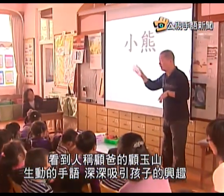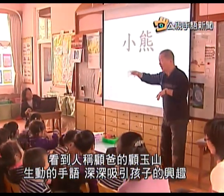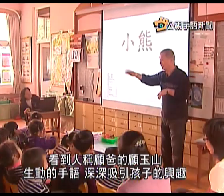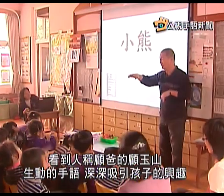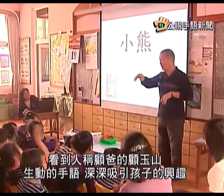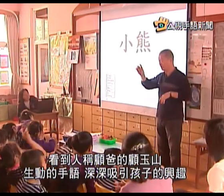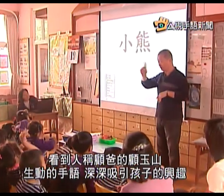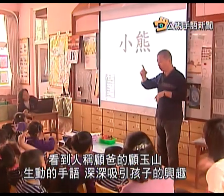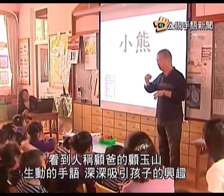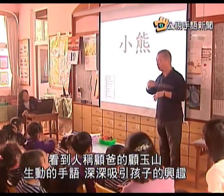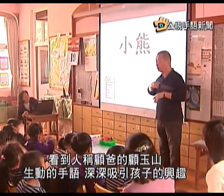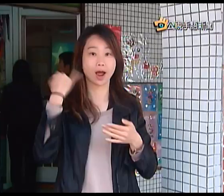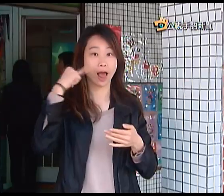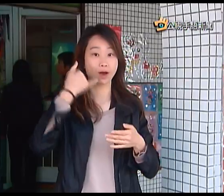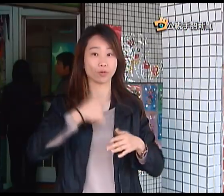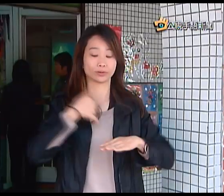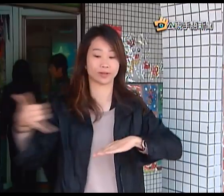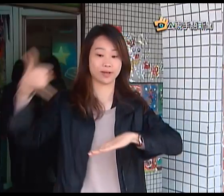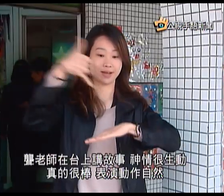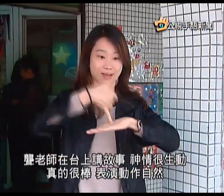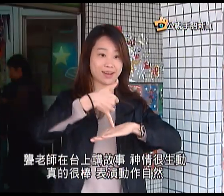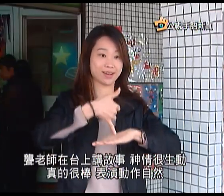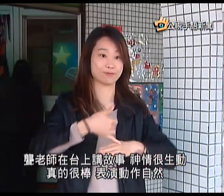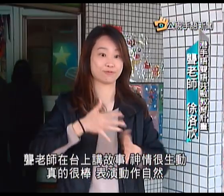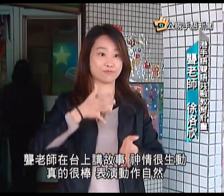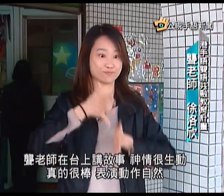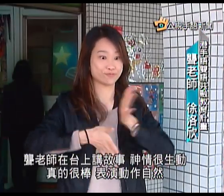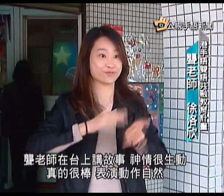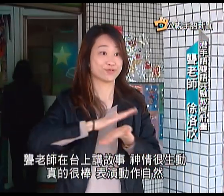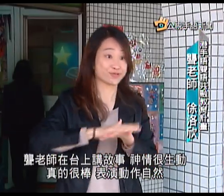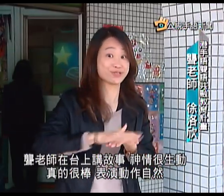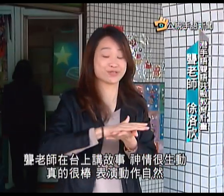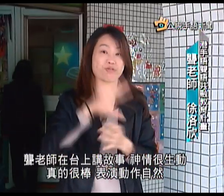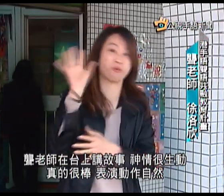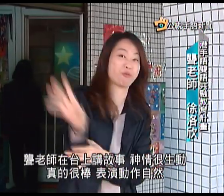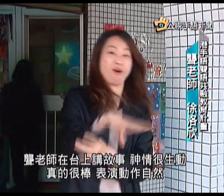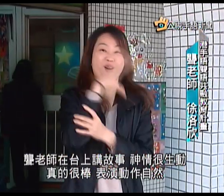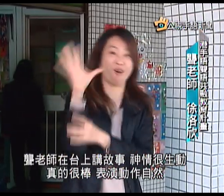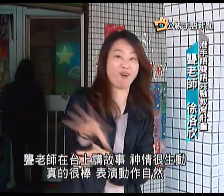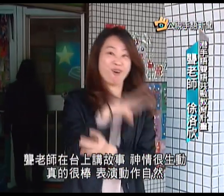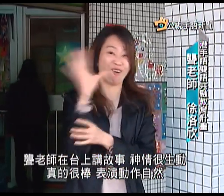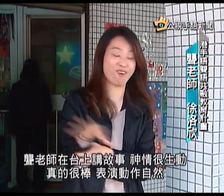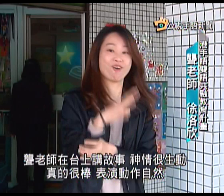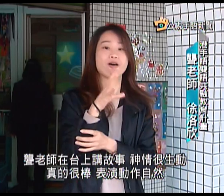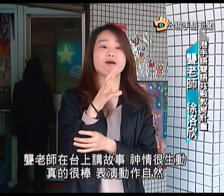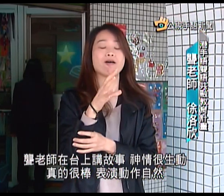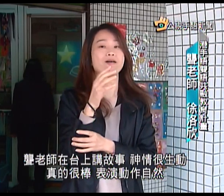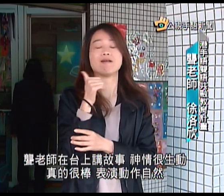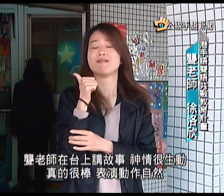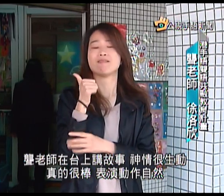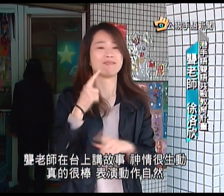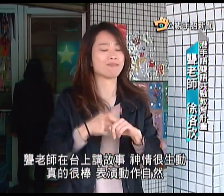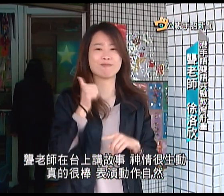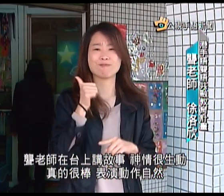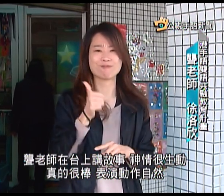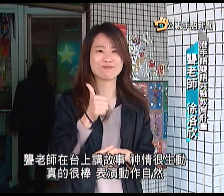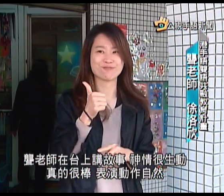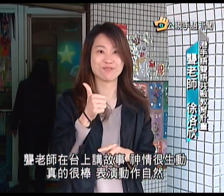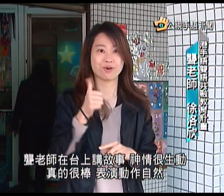吸引孩子的兴趣。 聋老师在台上讲故事，神情很生动，真的很棒，